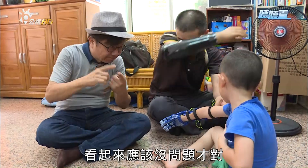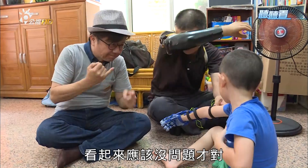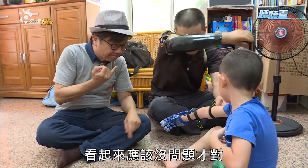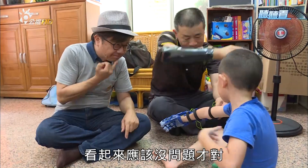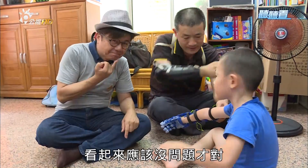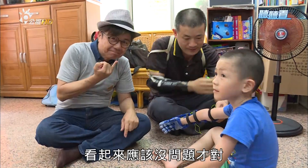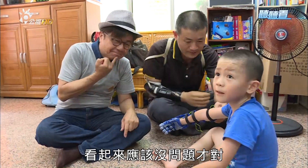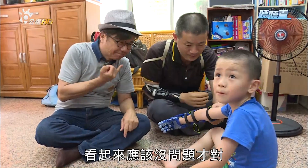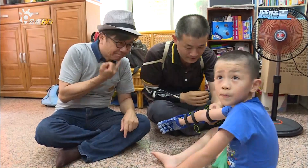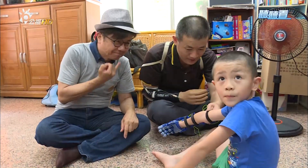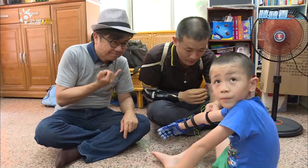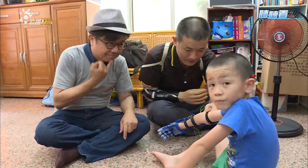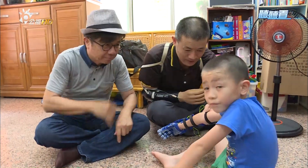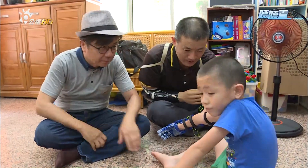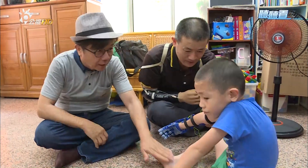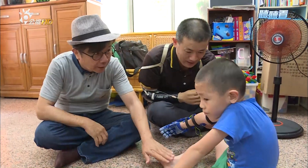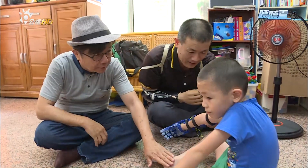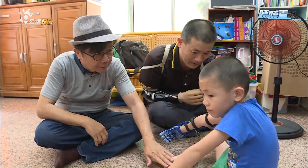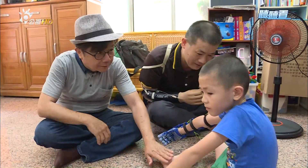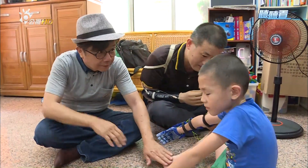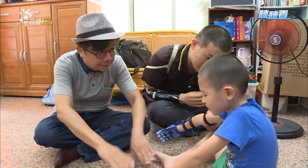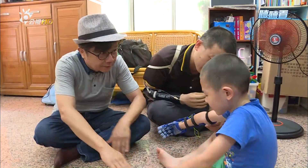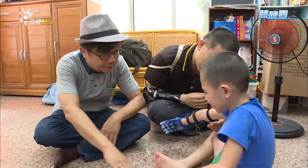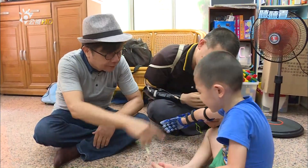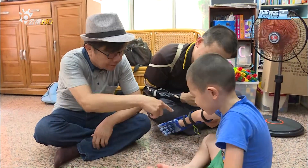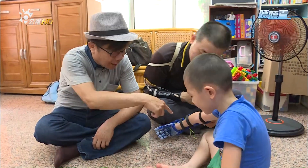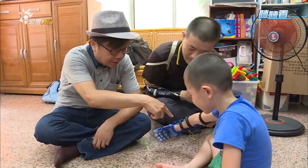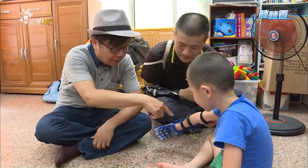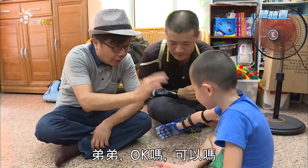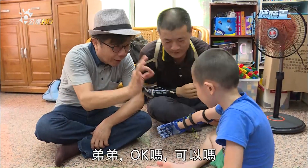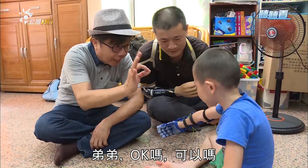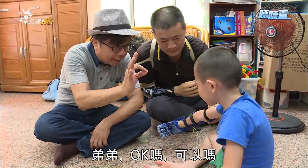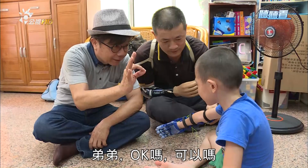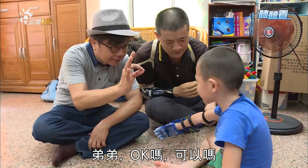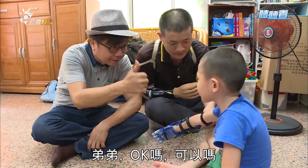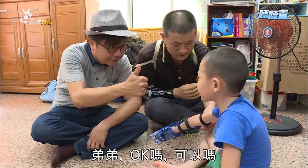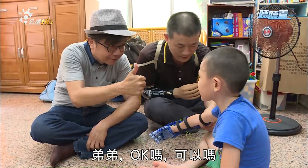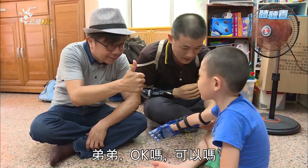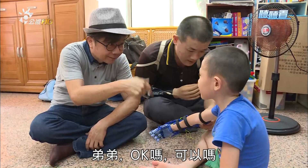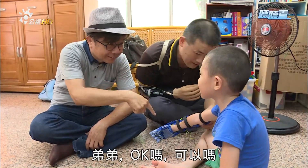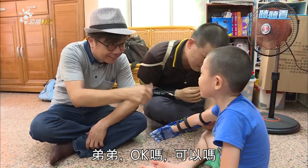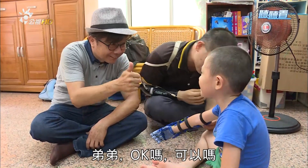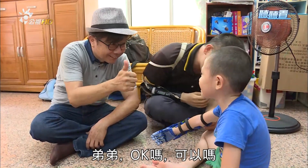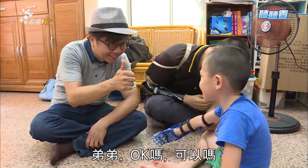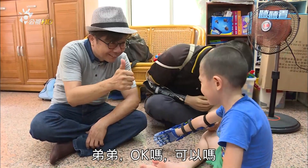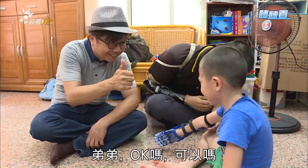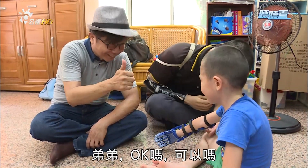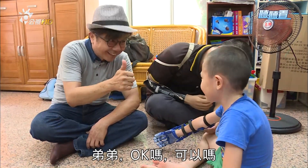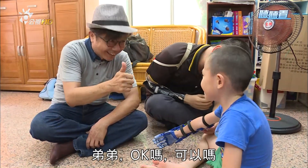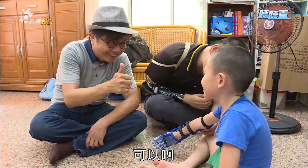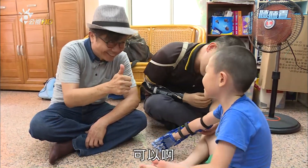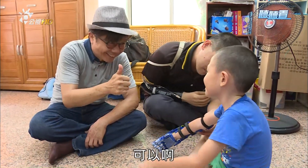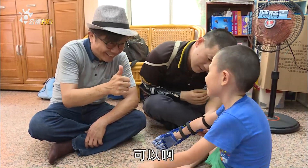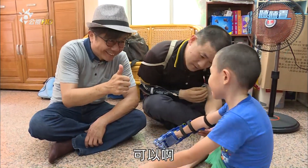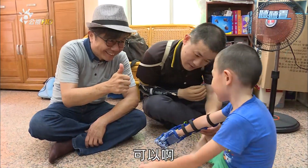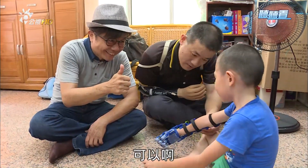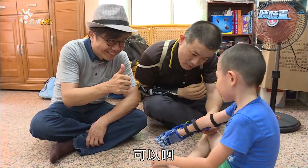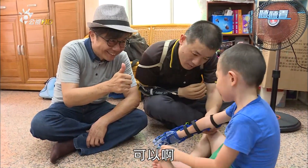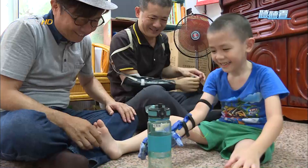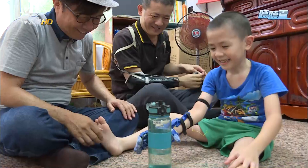对。 哎，这完成了 啊？ 对。 弟弟 ，OK 吗？可以吗？啊？可以啊。